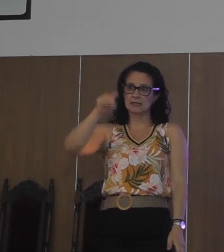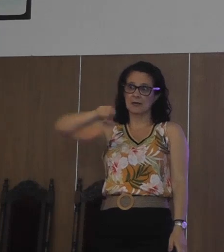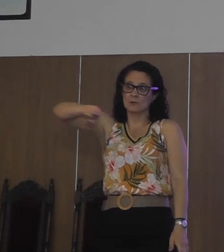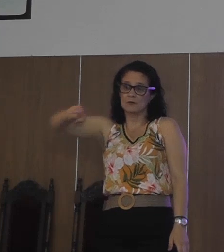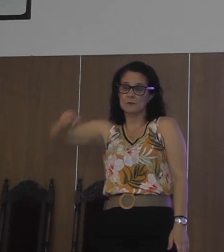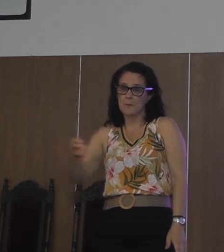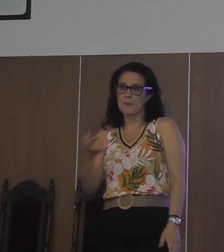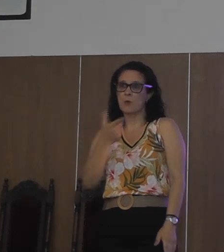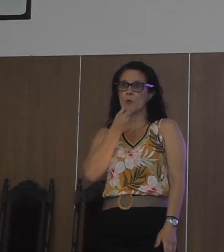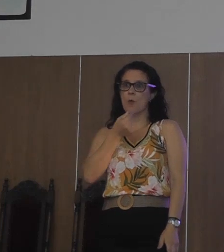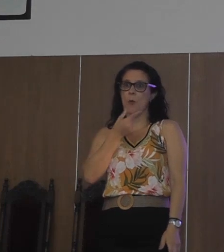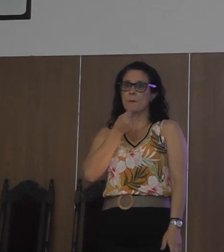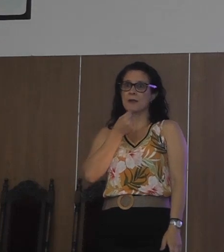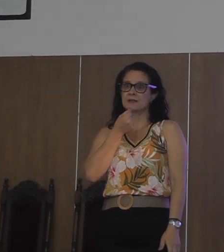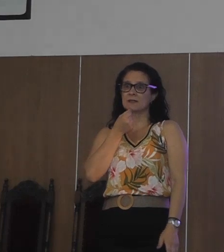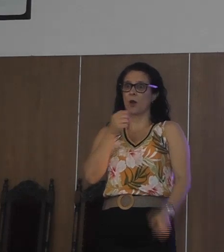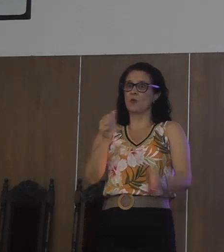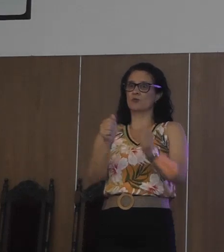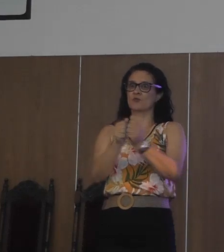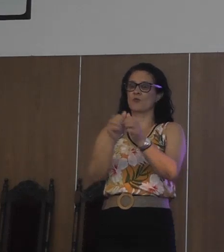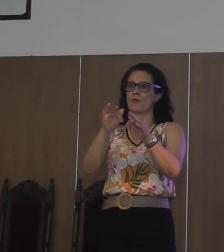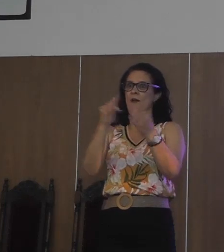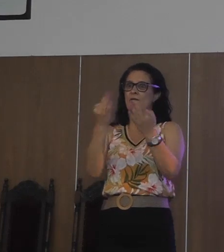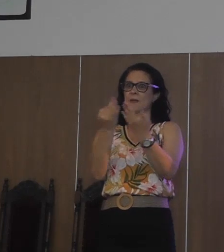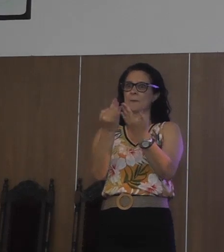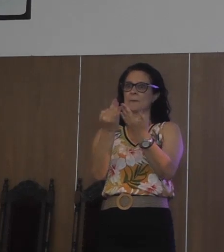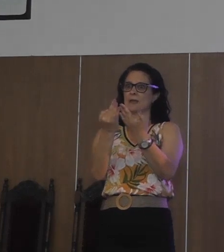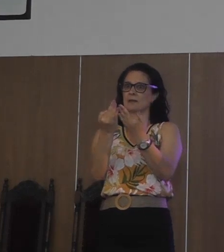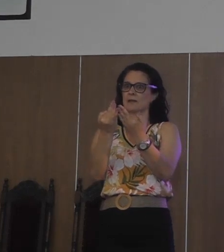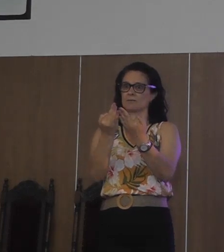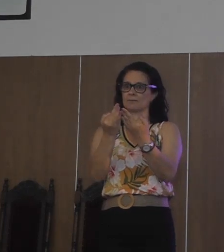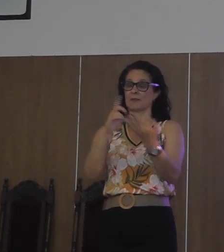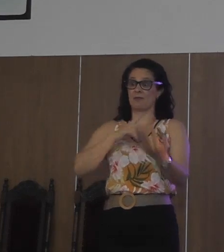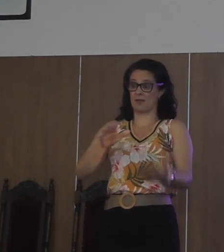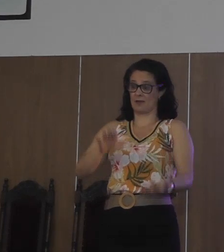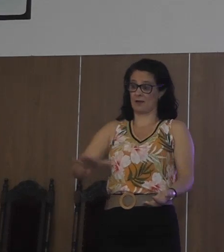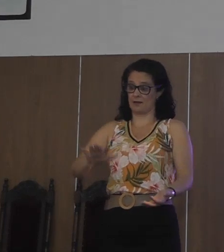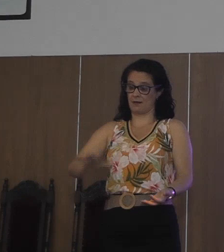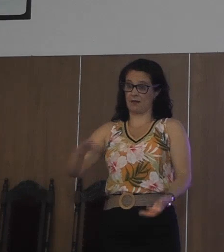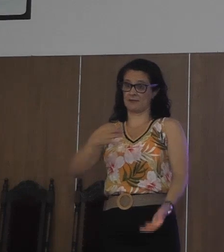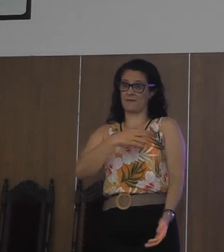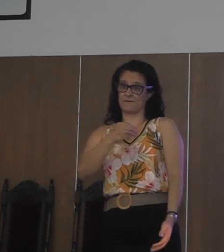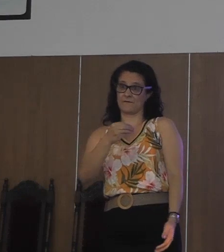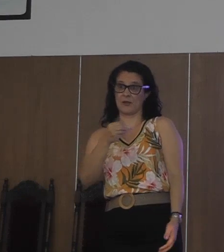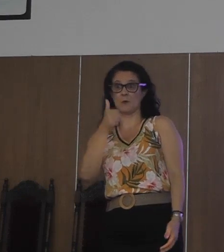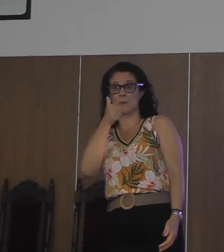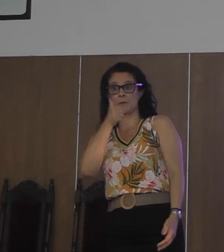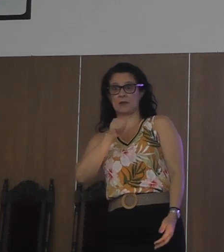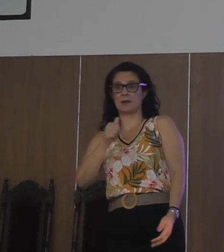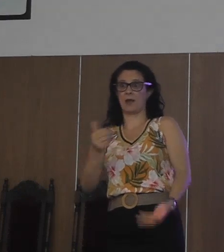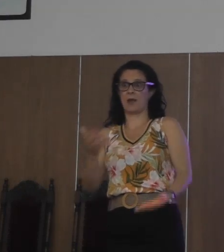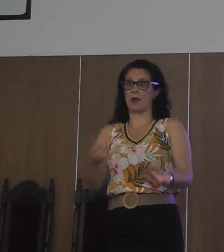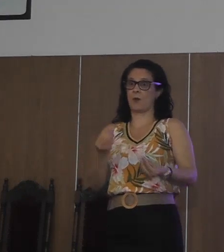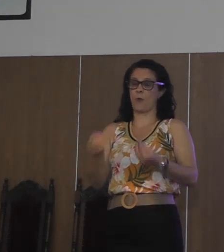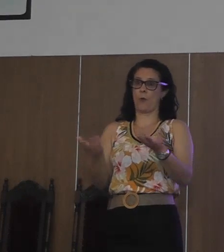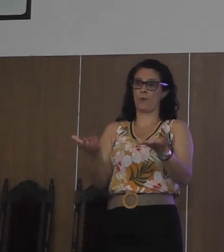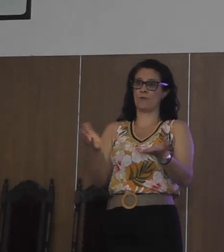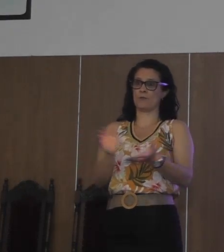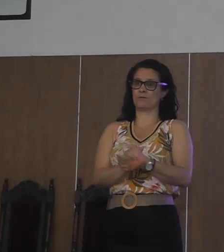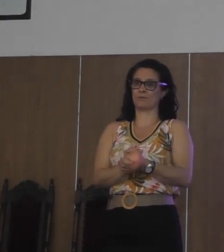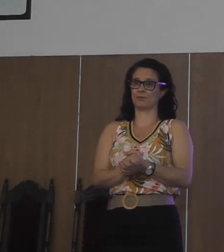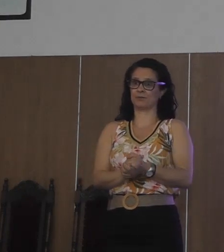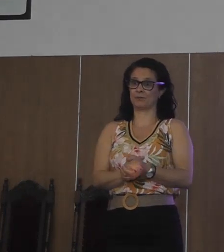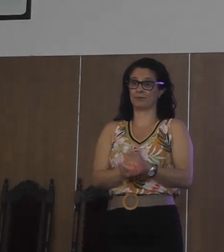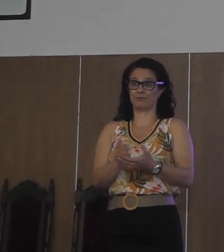mil mulheres. Só aí já dava 1.200.000 pessoas. Cada casal tem 1 ou 2 filhos, e aí já aumenta para